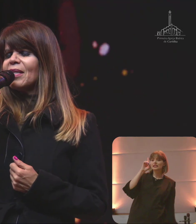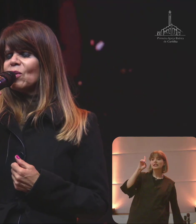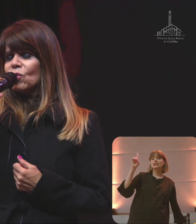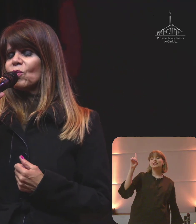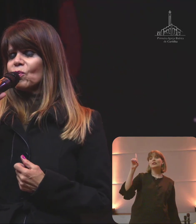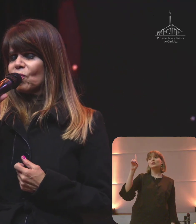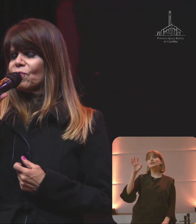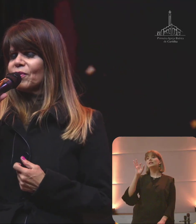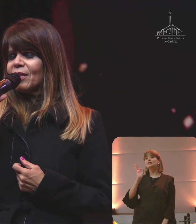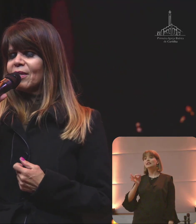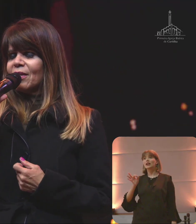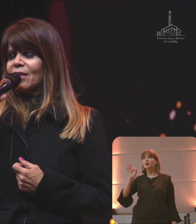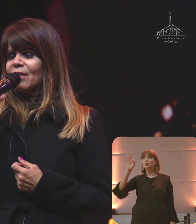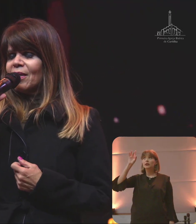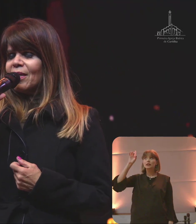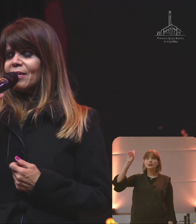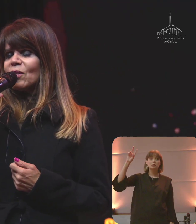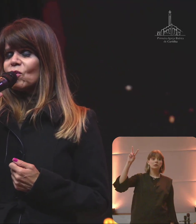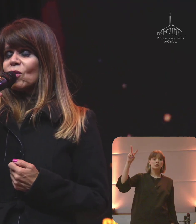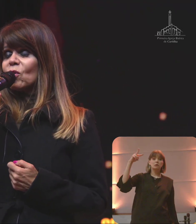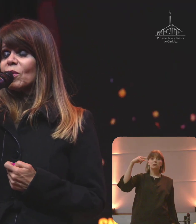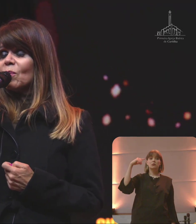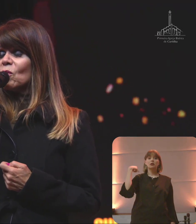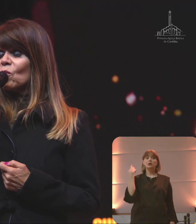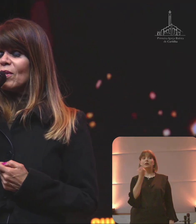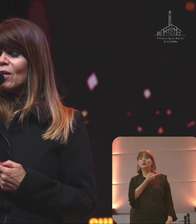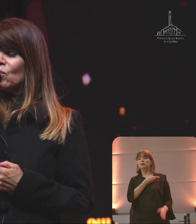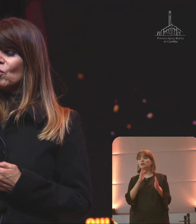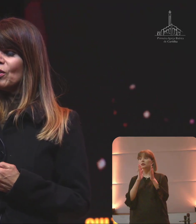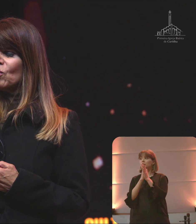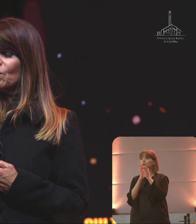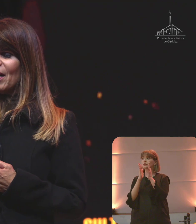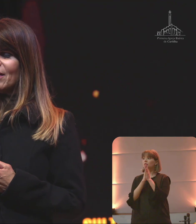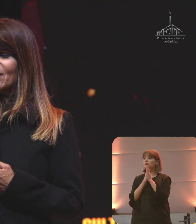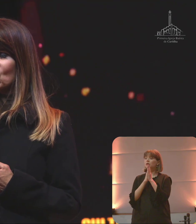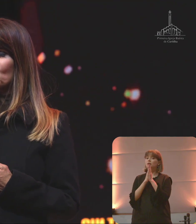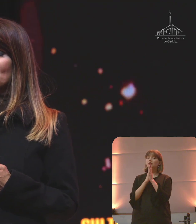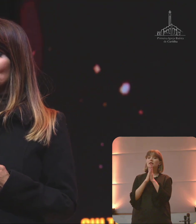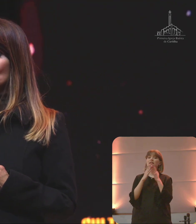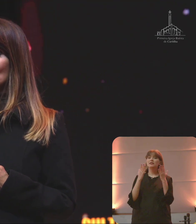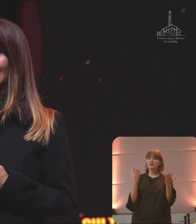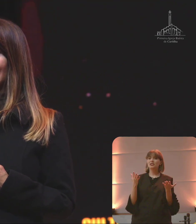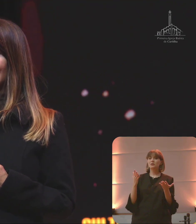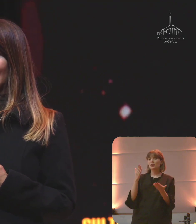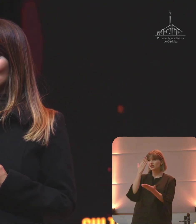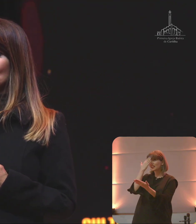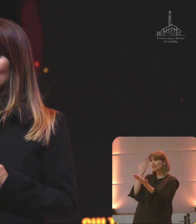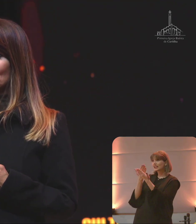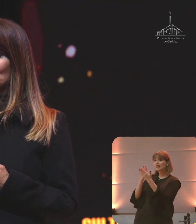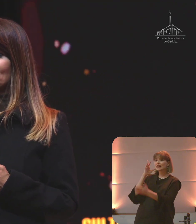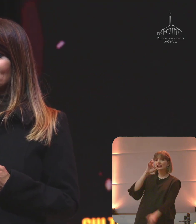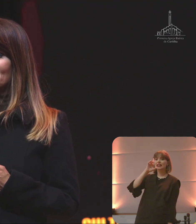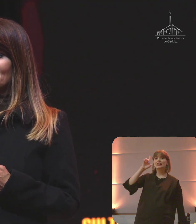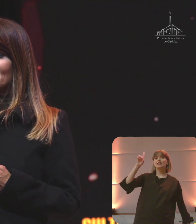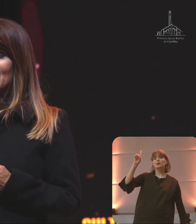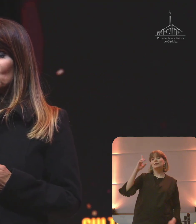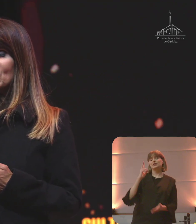e sim, o Senhor nos ouve. E certos de que nós podemos contar contigo, Pai. Nós podemos nos alegrar no